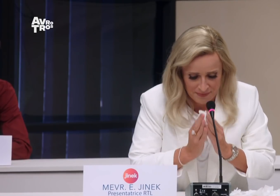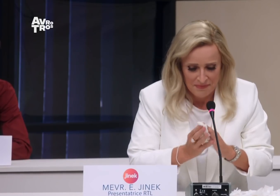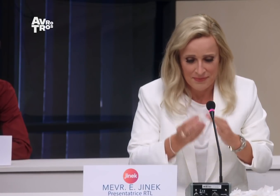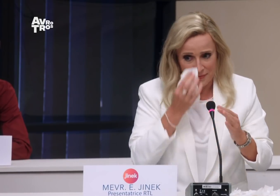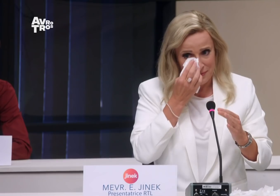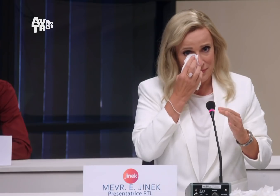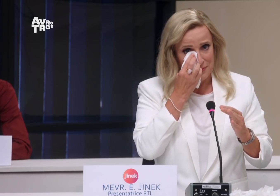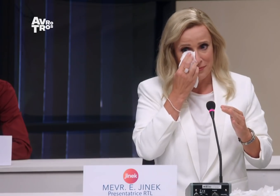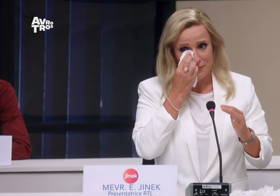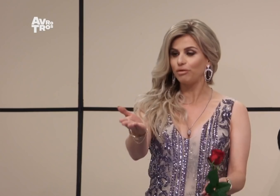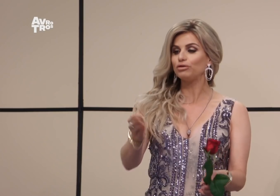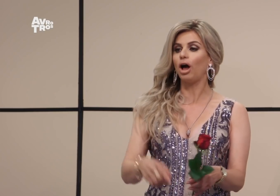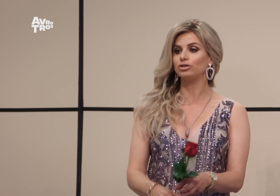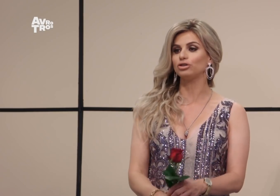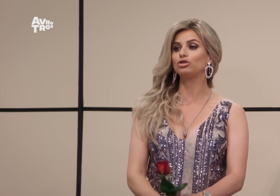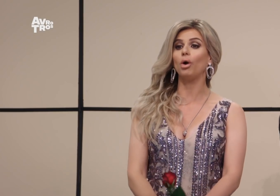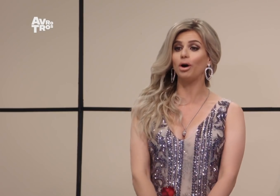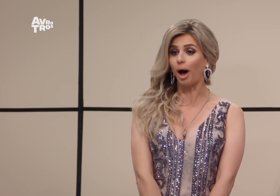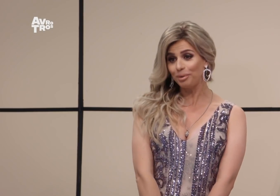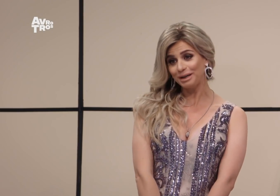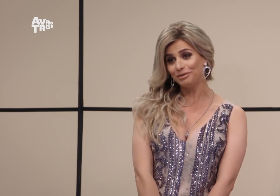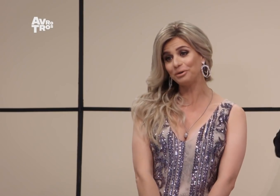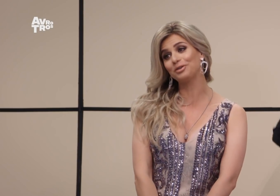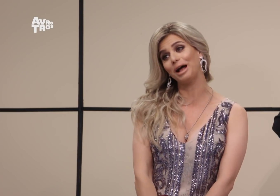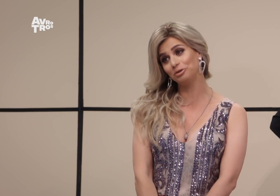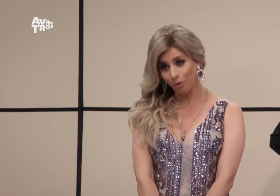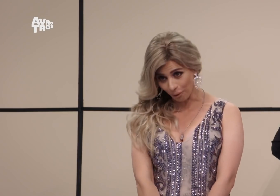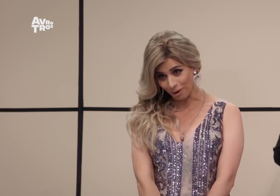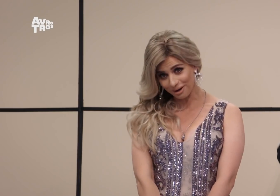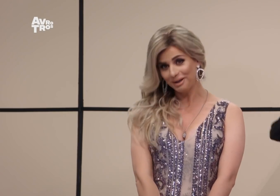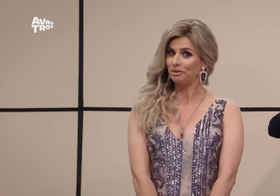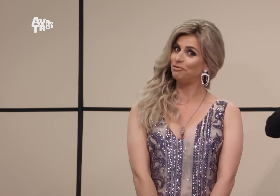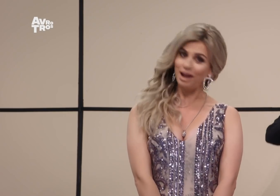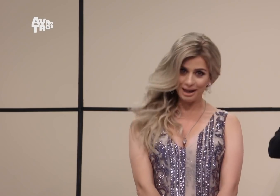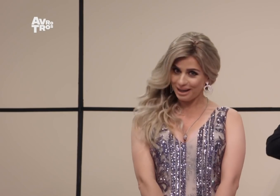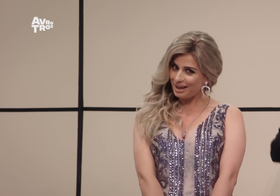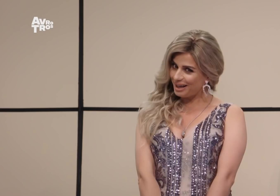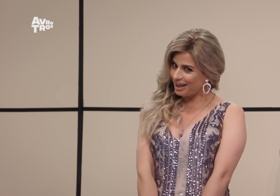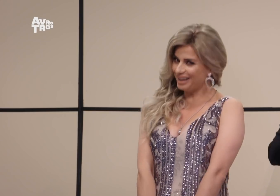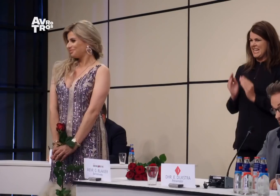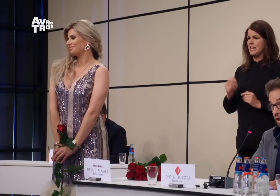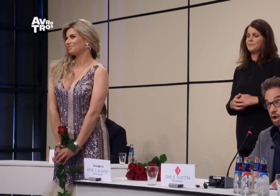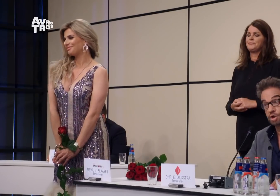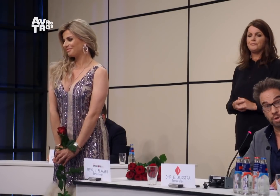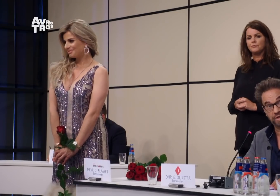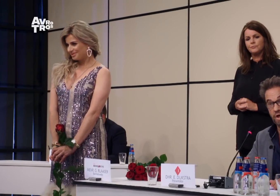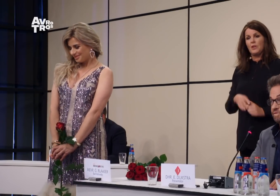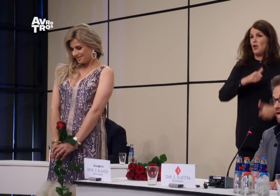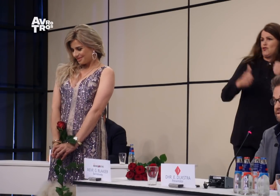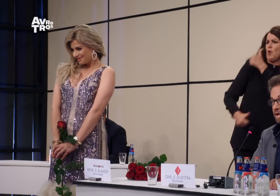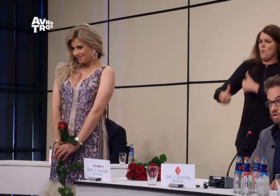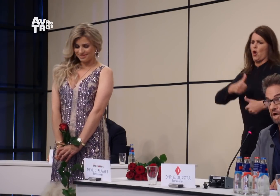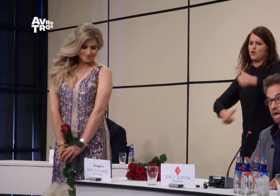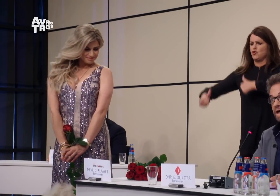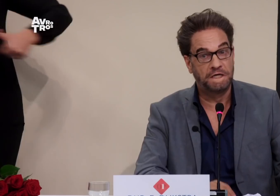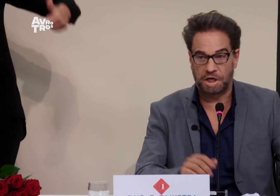Ja, ik ken hem. Ik vond die gast dat het zo grappig in De Wereld Draait Door. Ja. Willy! Ja, super deluxe